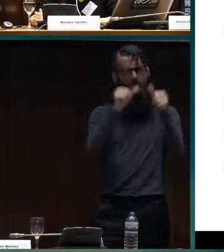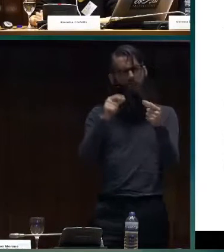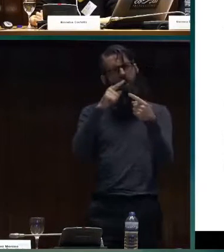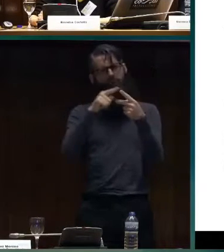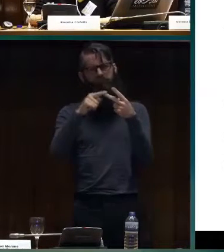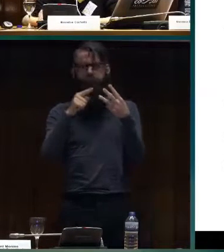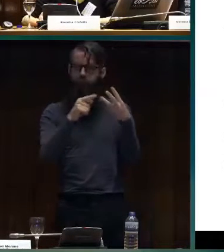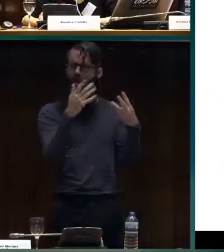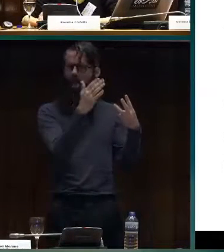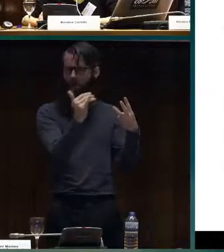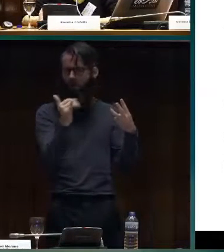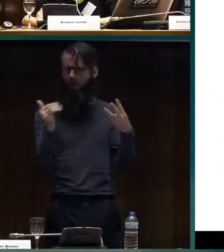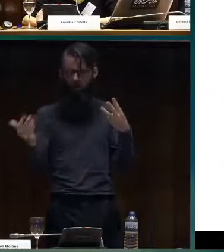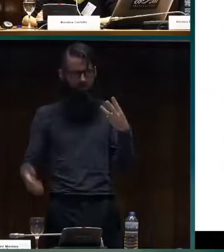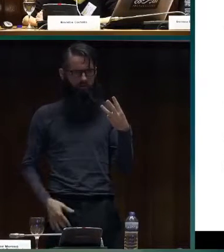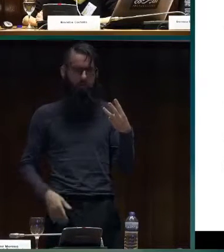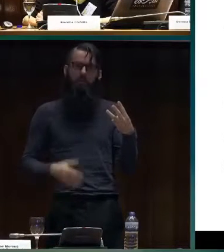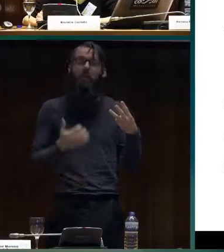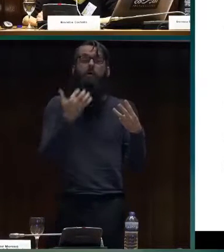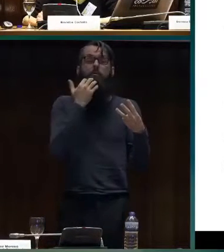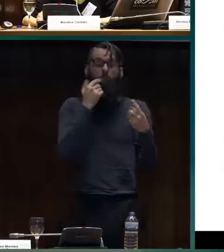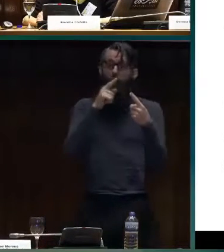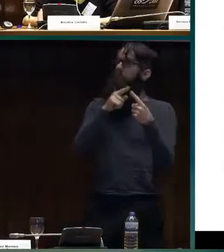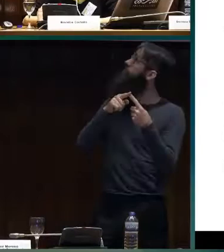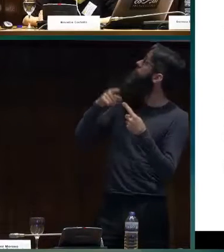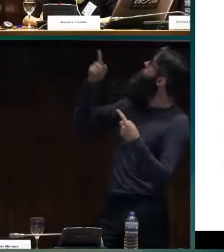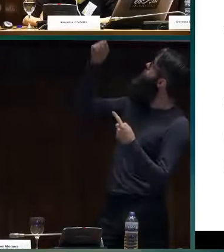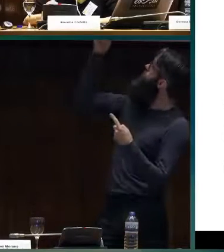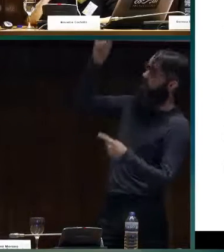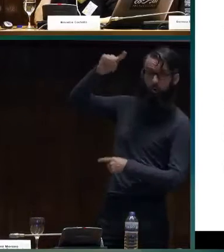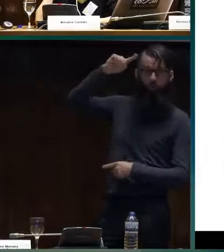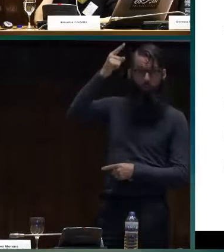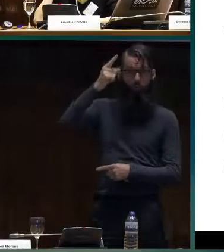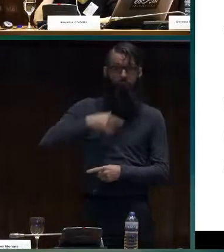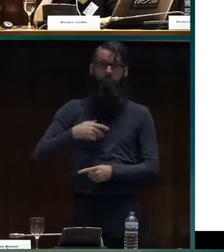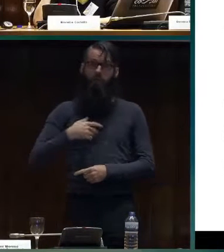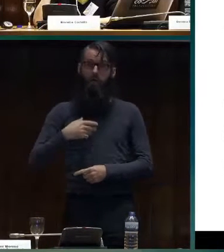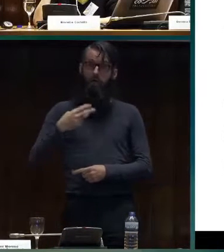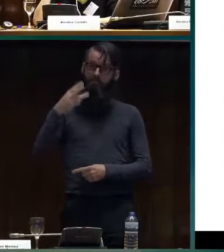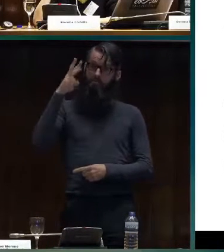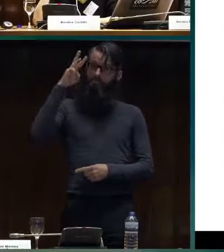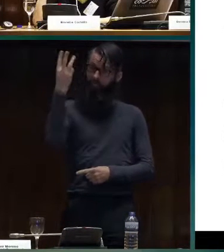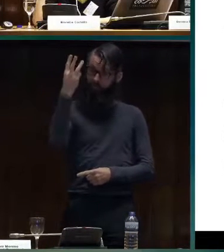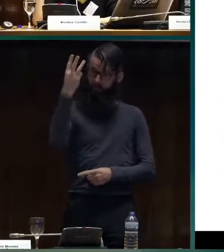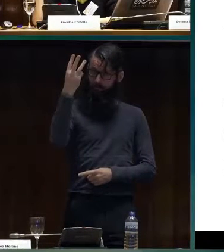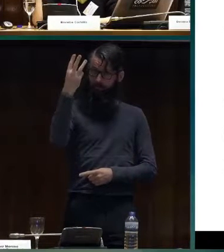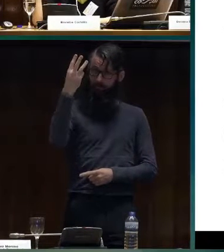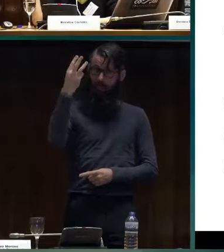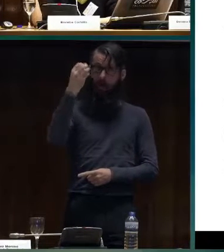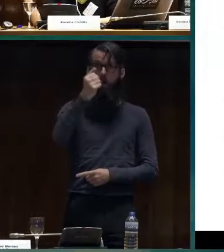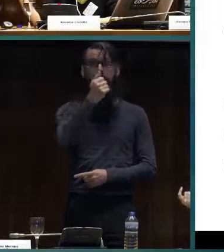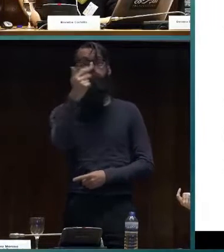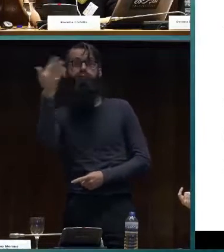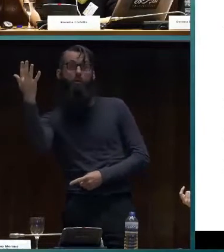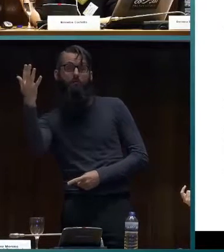Una de ellas es con la concordancia de tercera persona del plural, como el ejemplo que veis en uno, que dice «me han robado